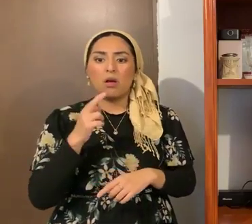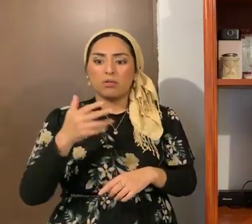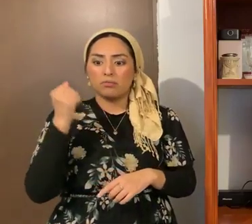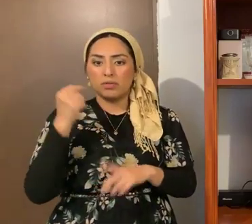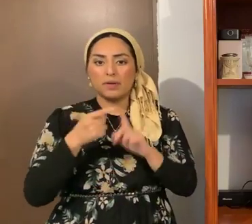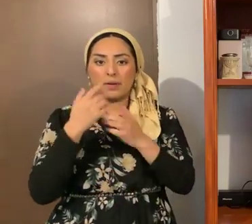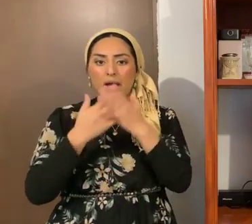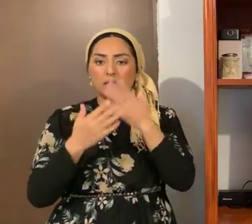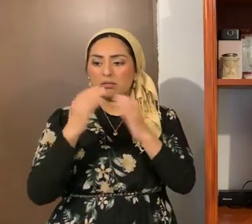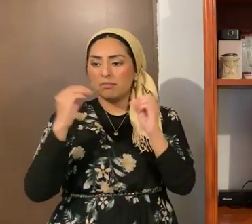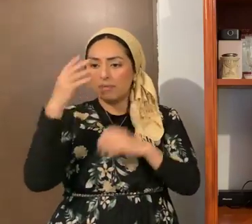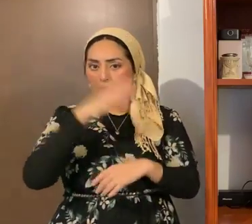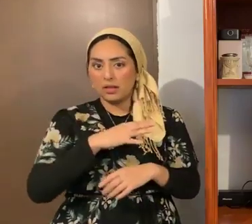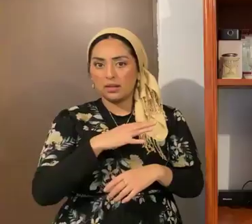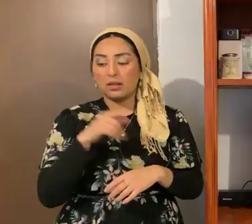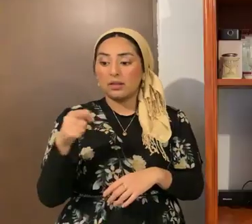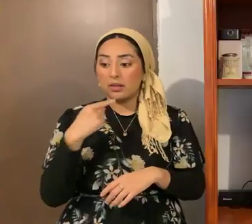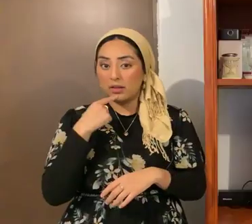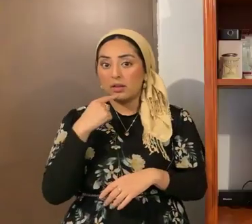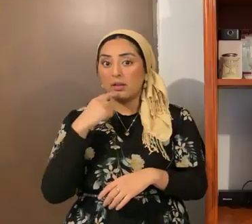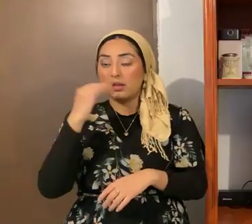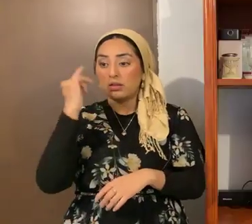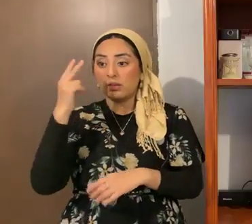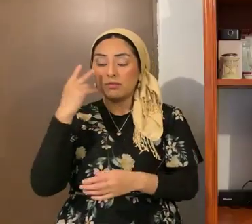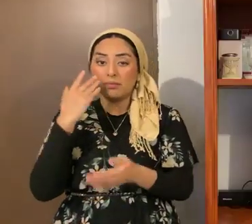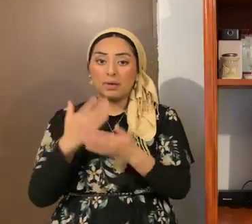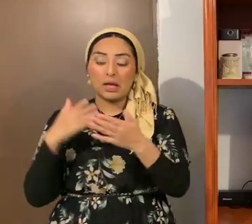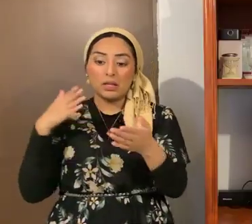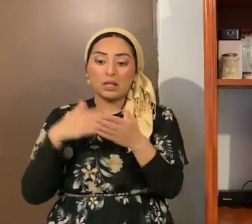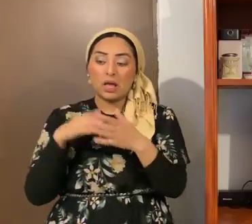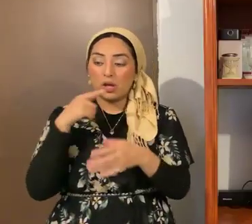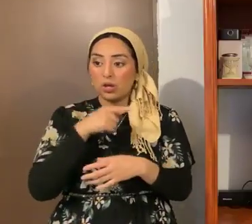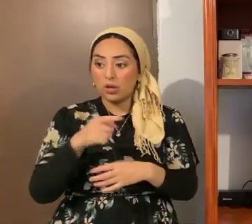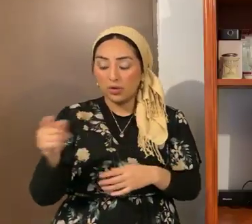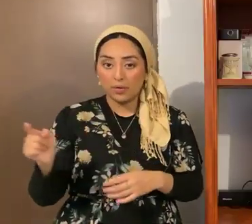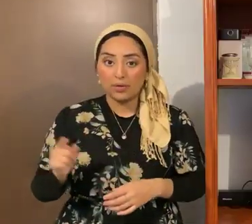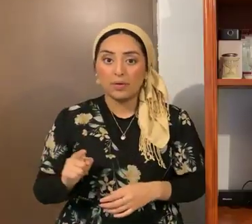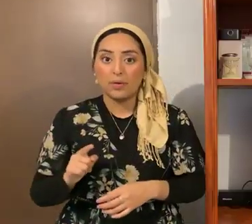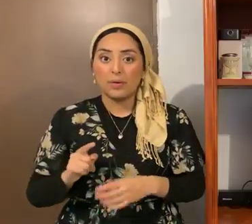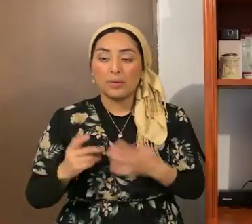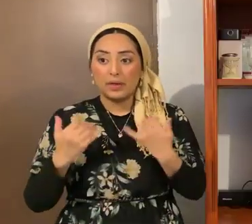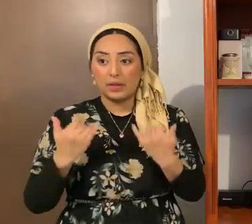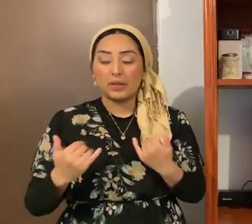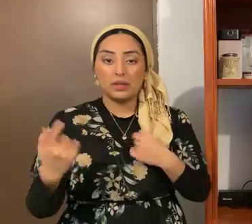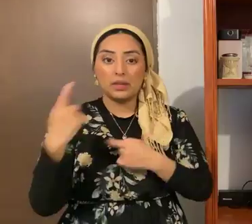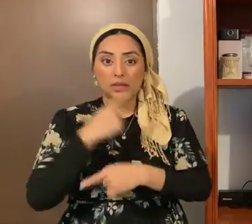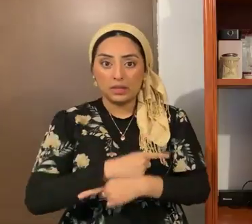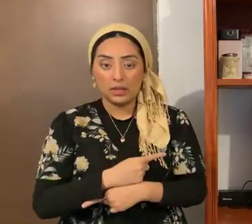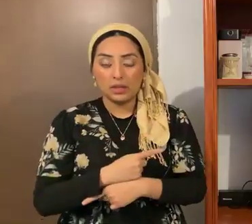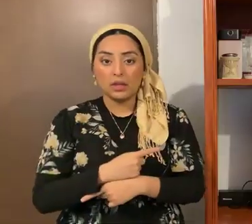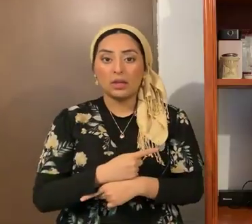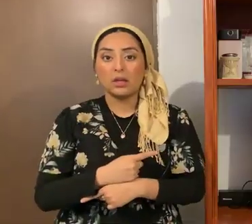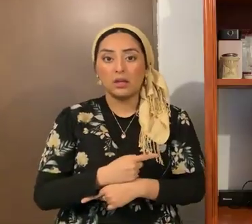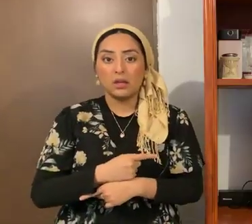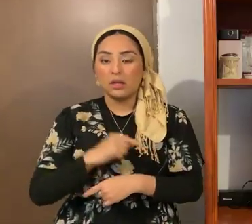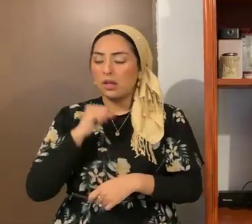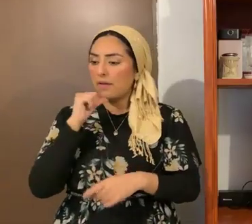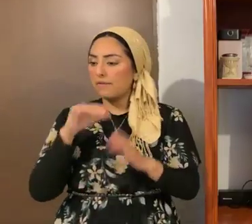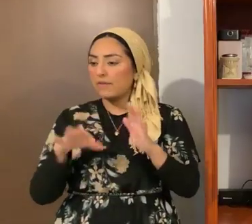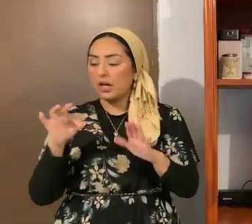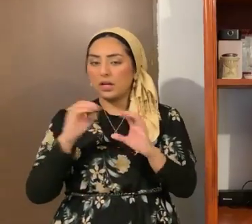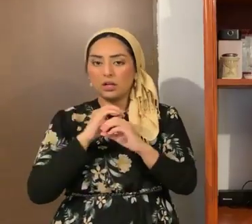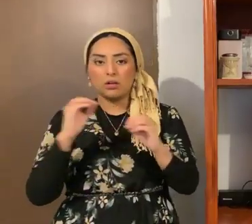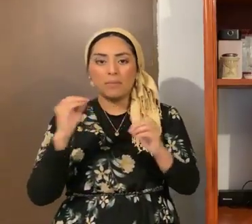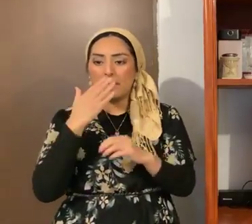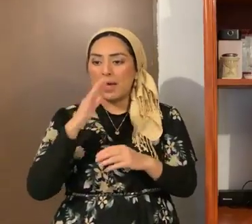de mano de ningún hombre. Y él les dijo, Yahweh es testigo contra vosotros, y su ungido también es testigo en este día, que no habéis hallado cosa alguna